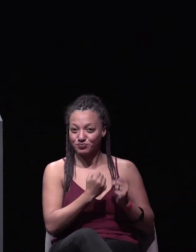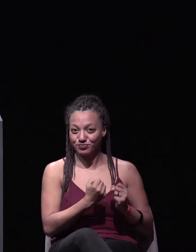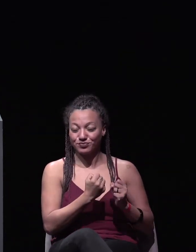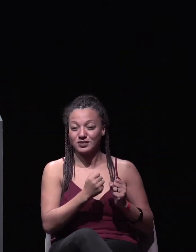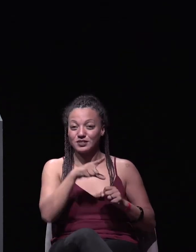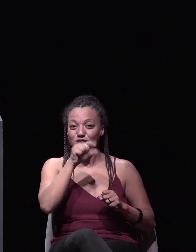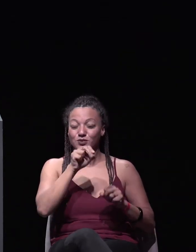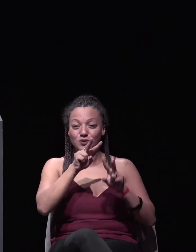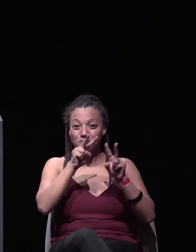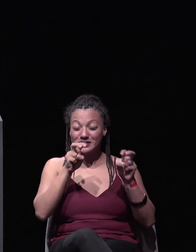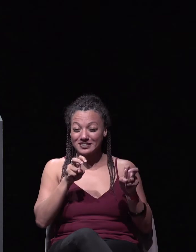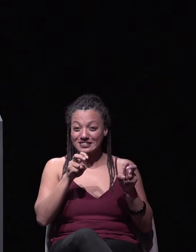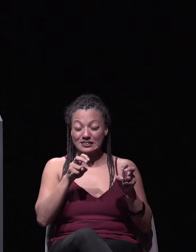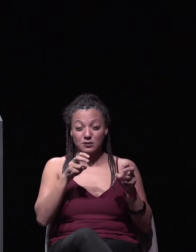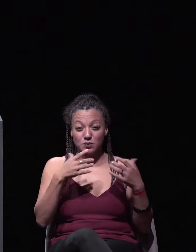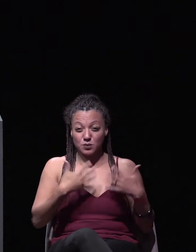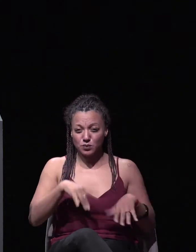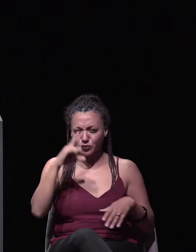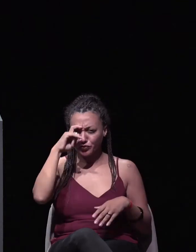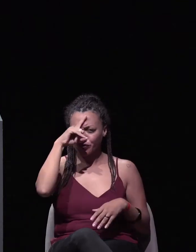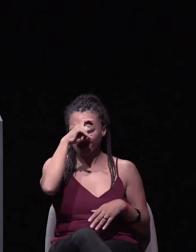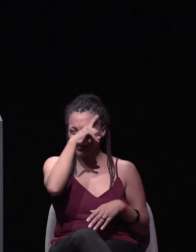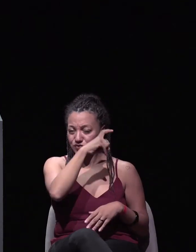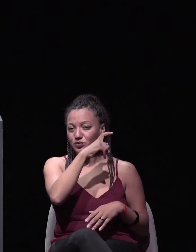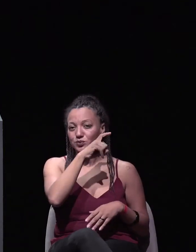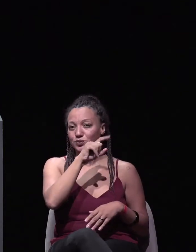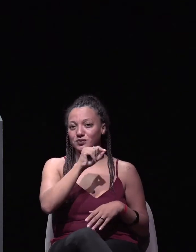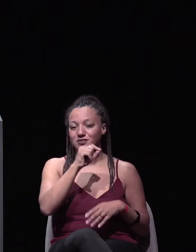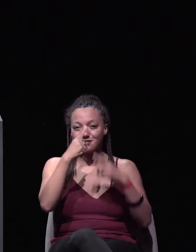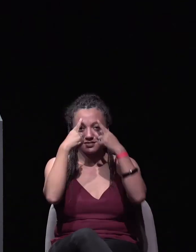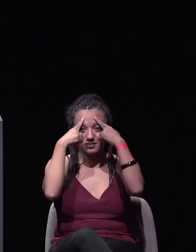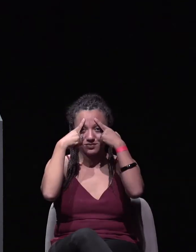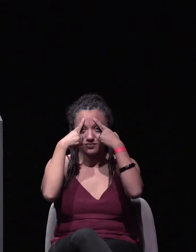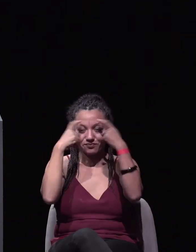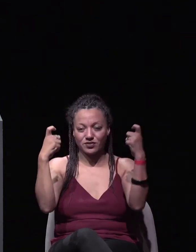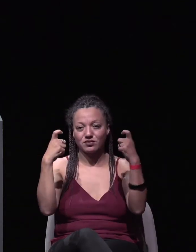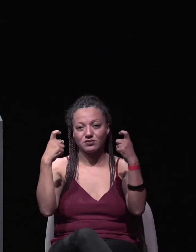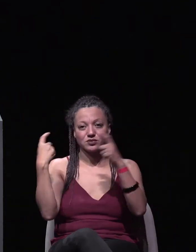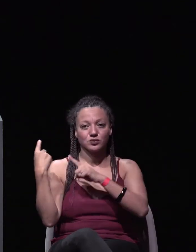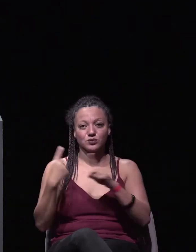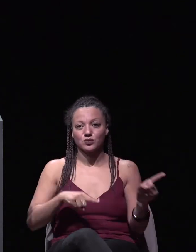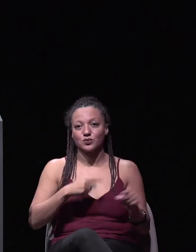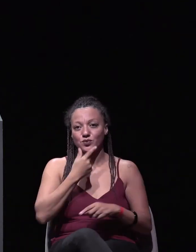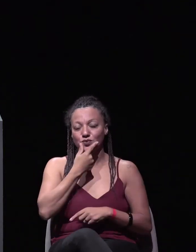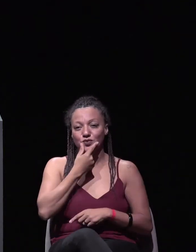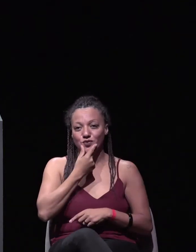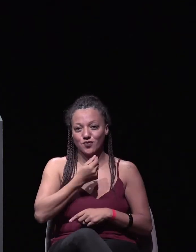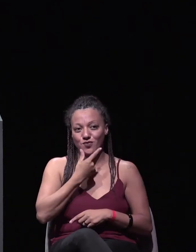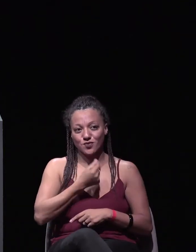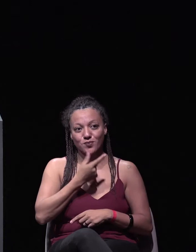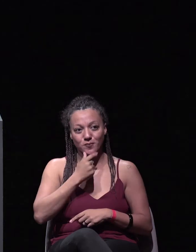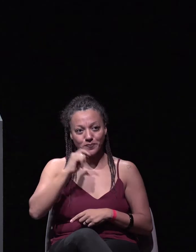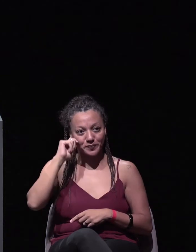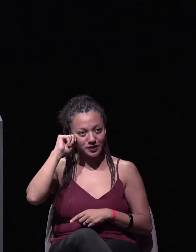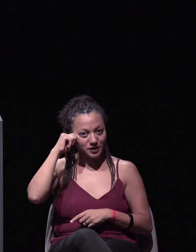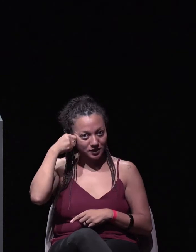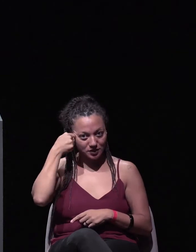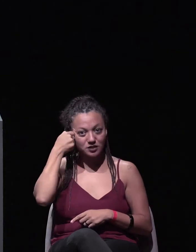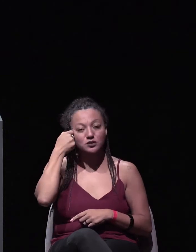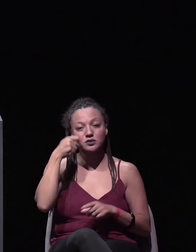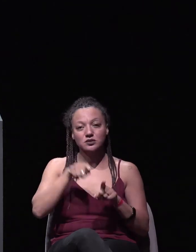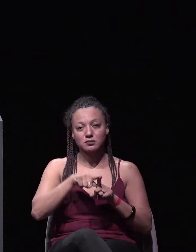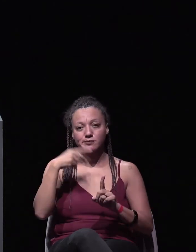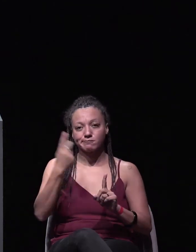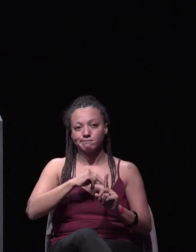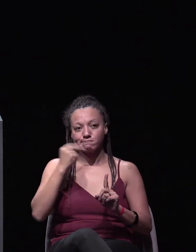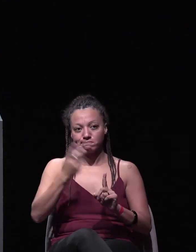tema tão rijo e difícil, que é o da violência sobre os corpos, desse extermínio, e que é o dos